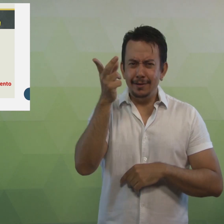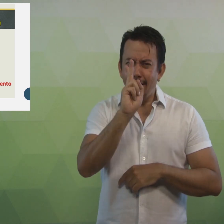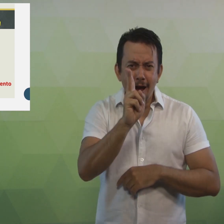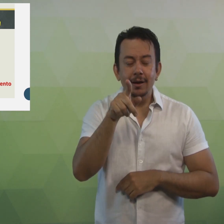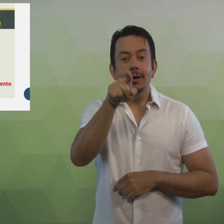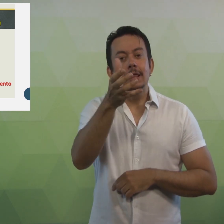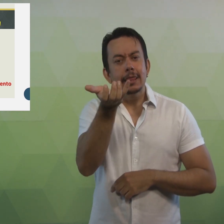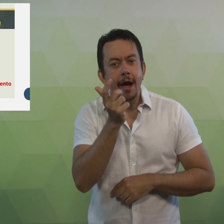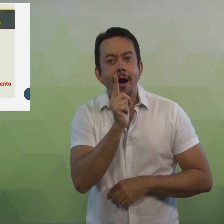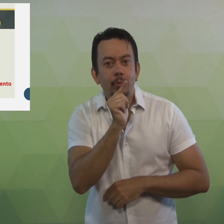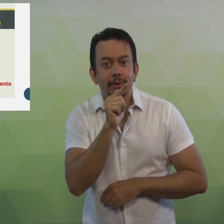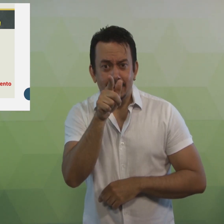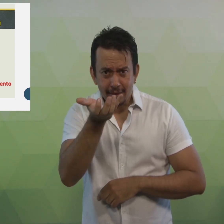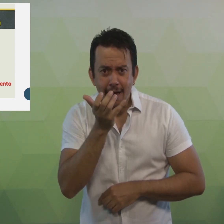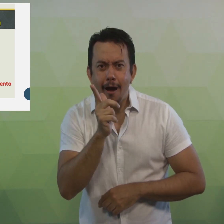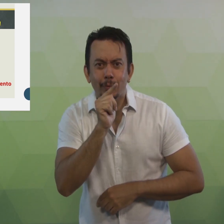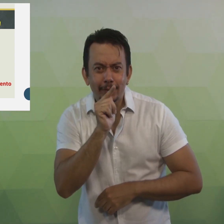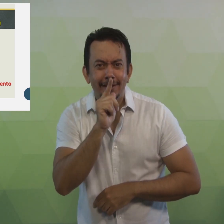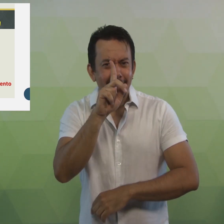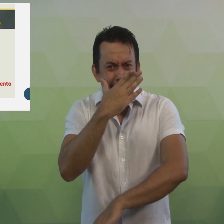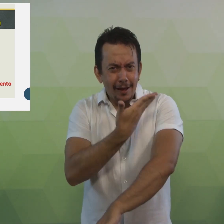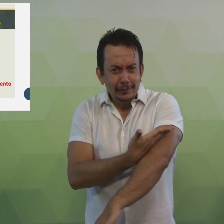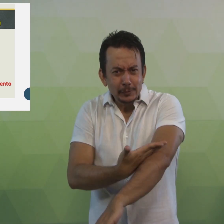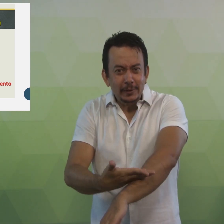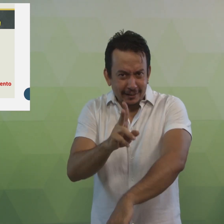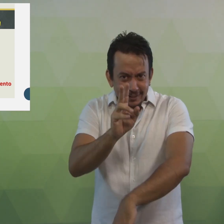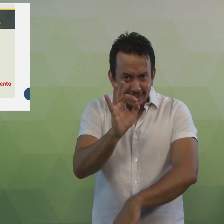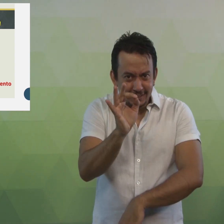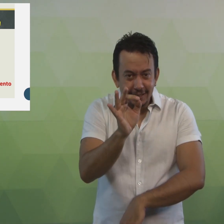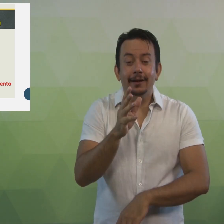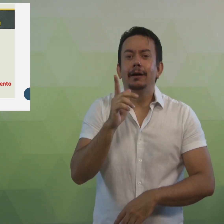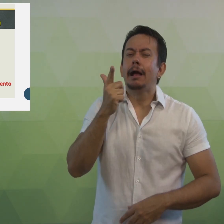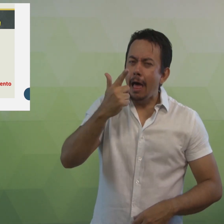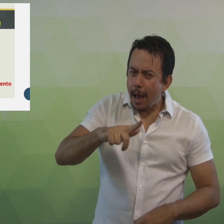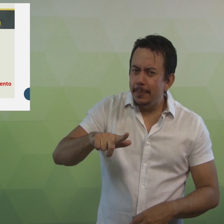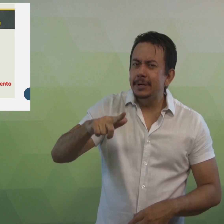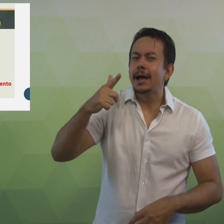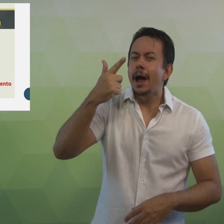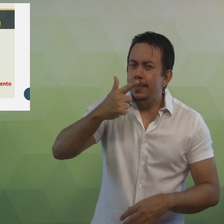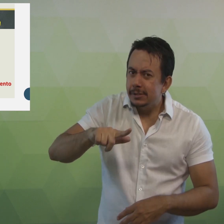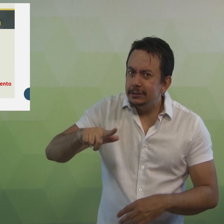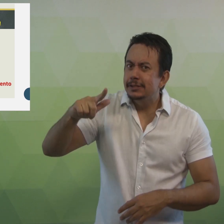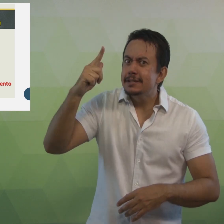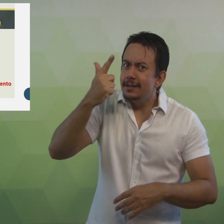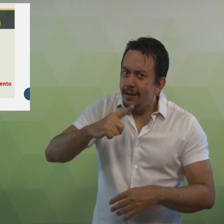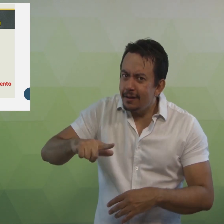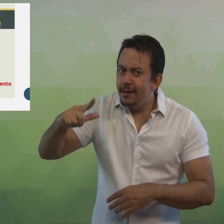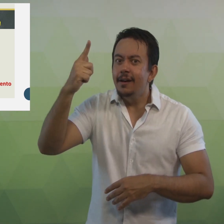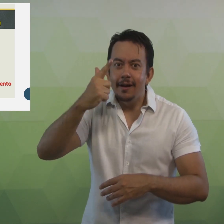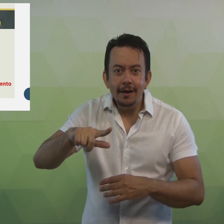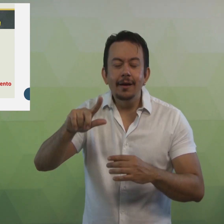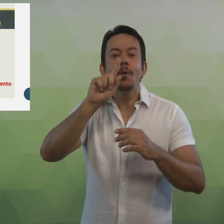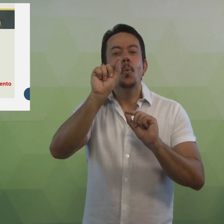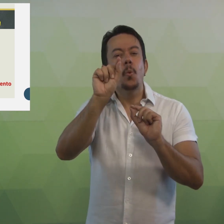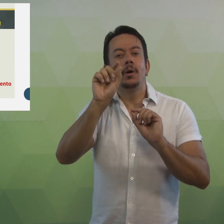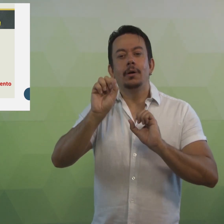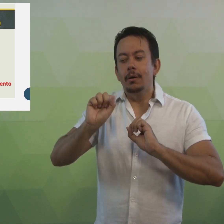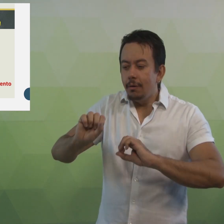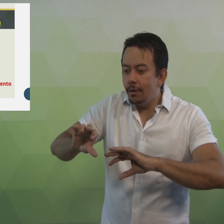os dias, vai fazendo com que ela se acostume, ela tenha aquele comportamento de entender o que é